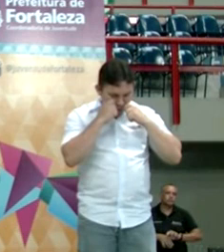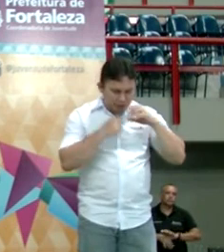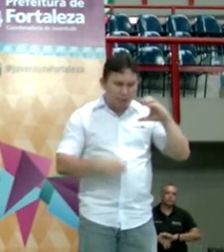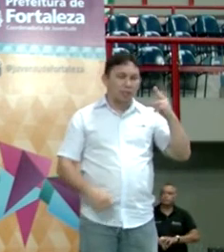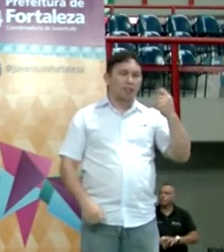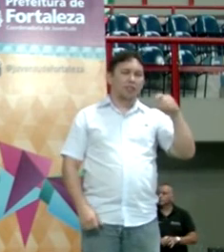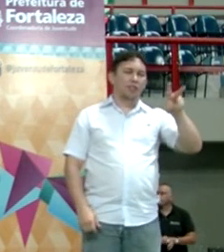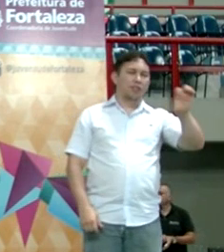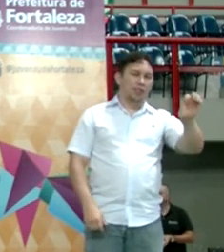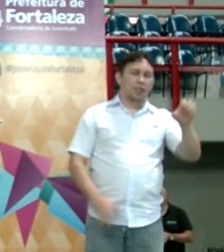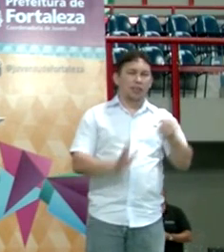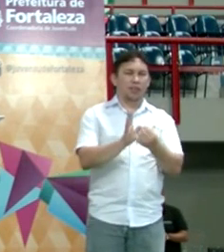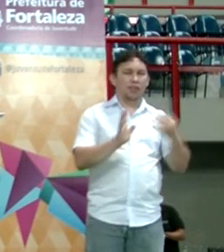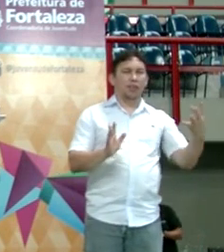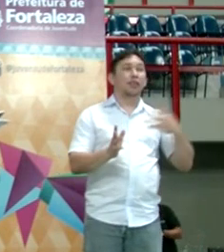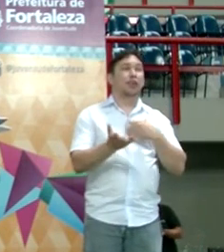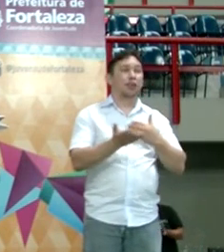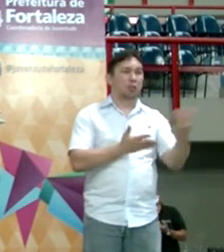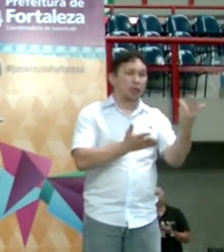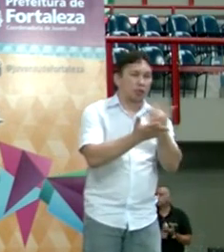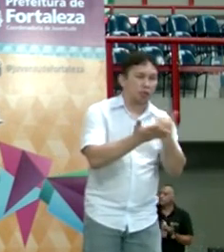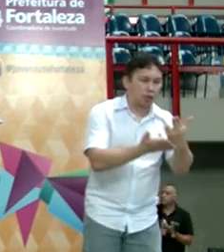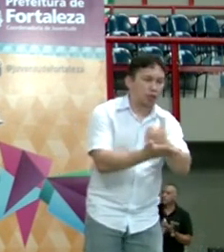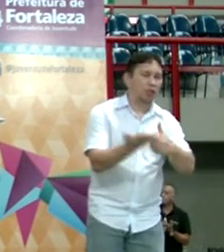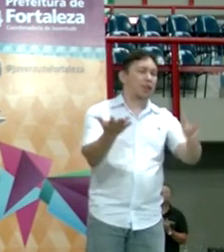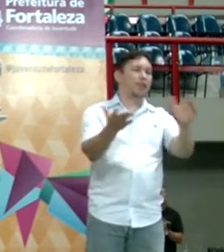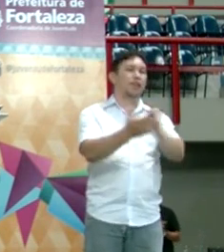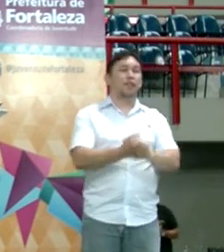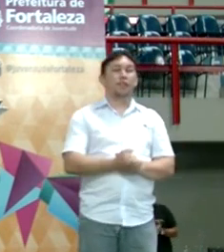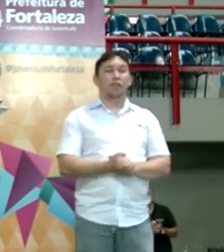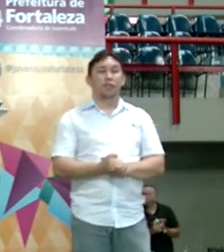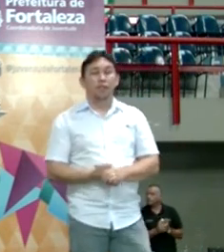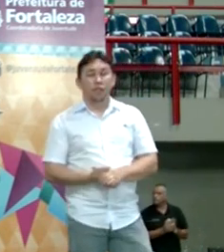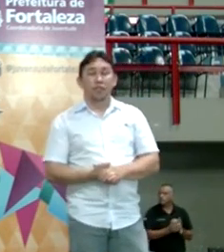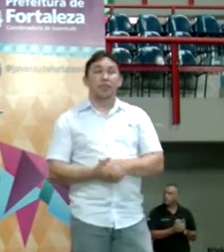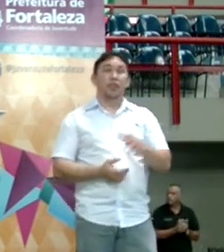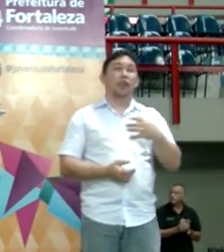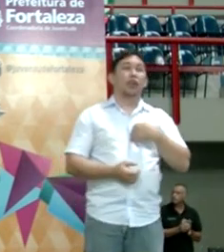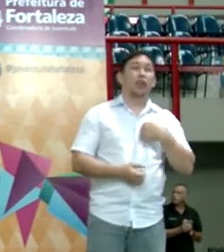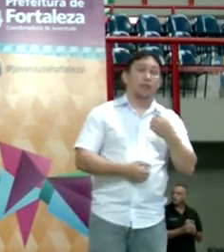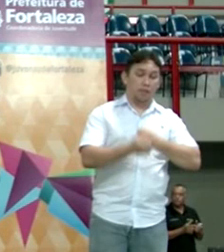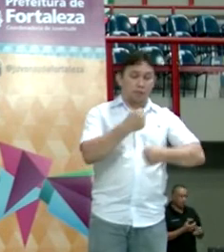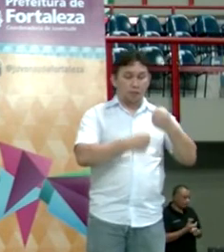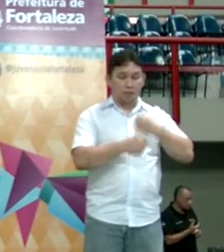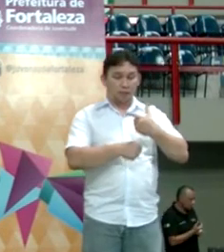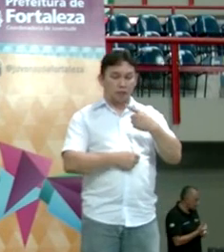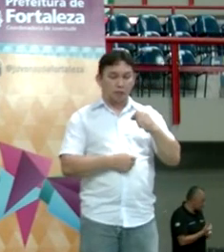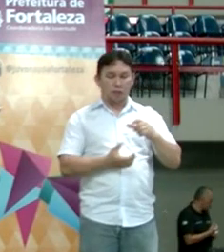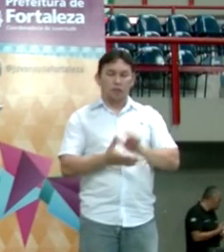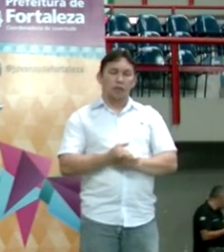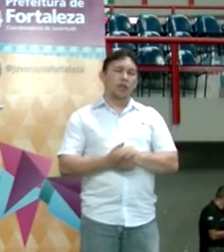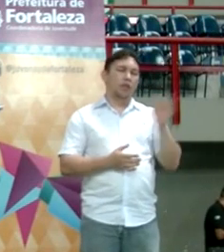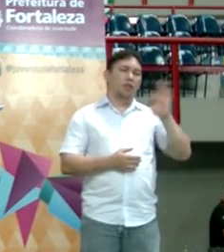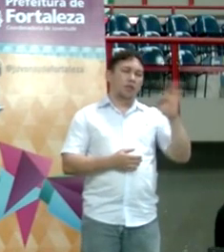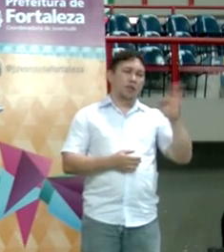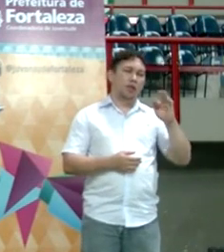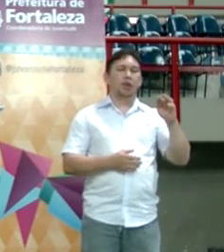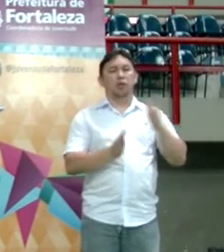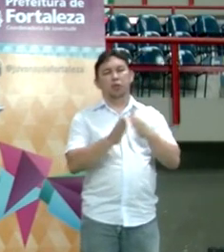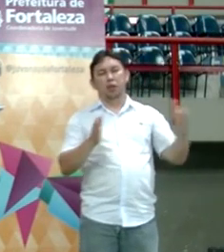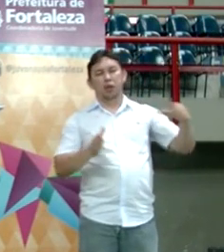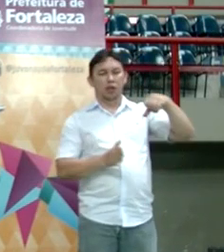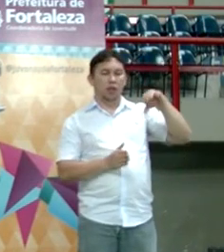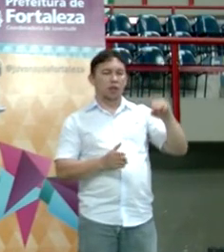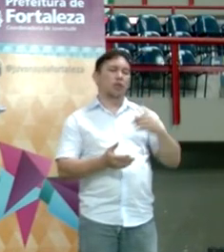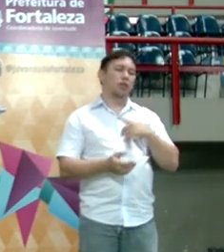certo? Já tá no desenho, bora. Há 20 anos, em 11 de fevereiro de 90, o Nelson Mandela